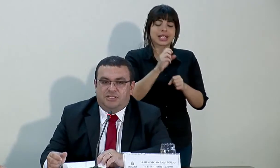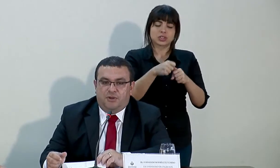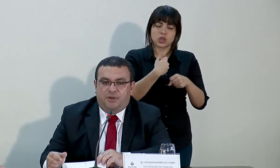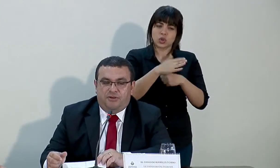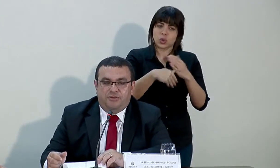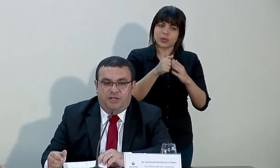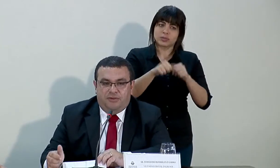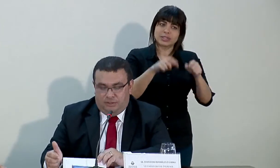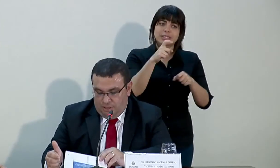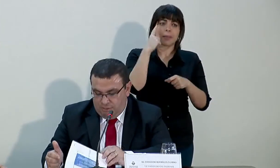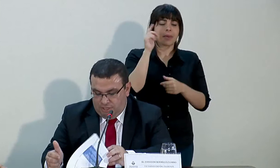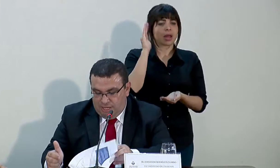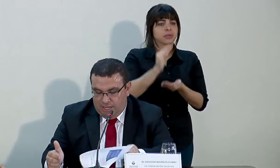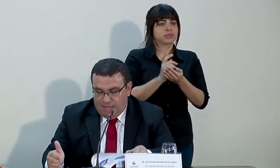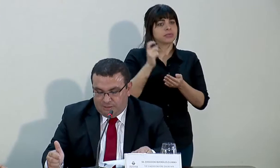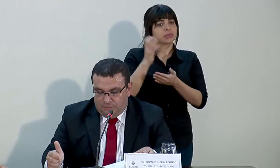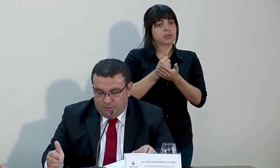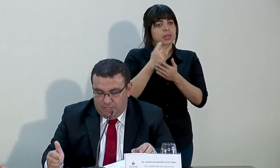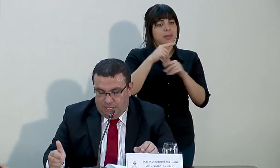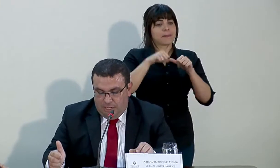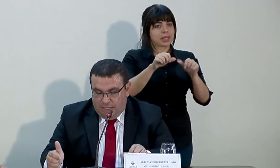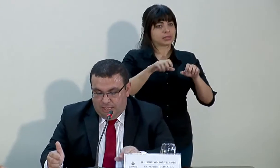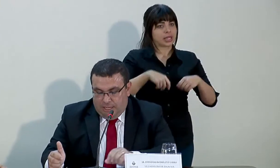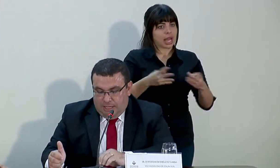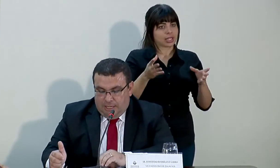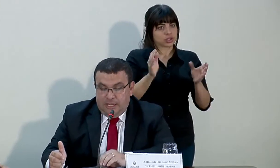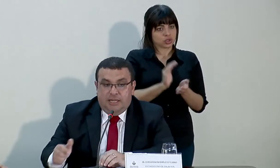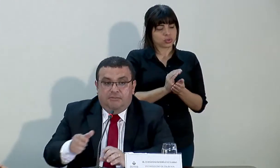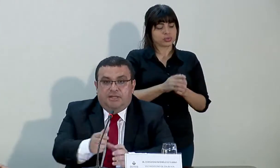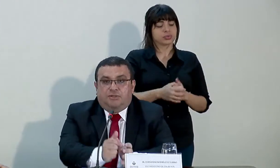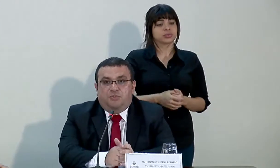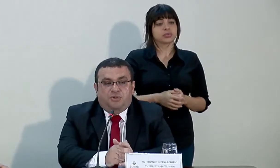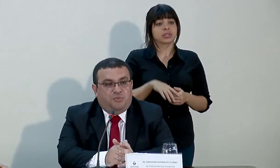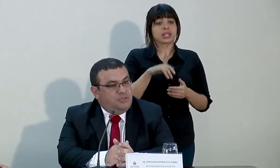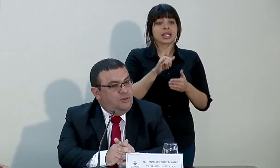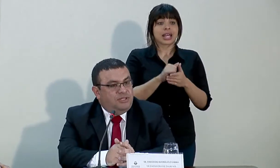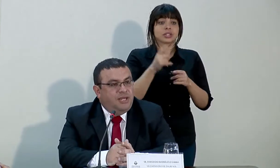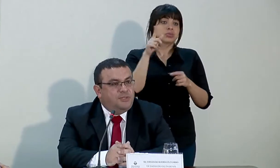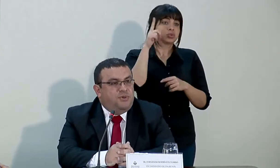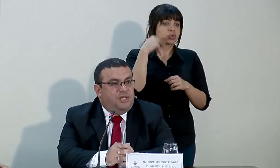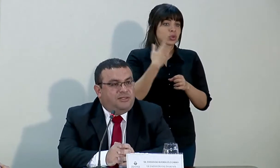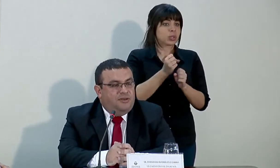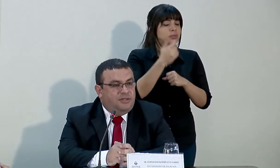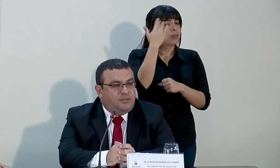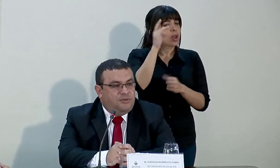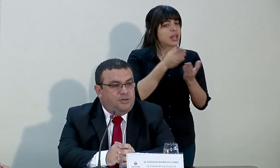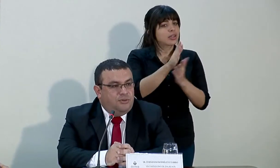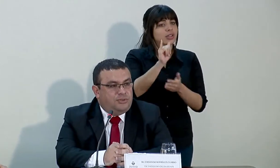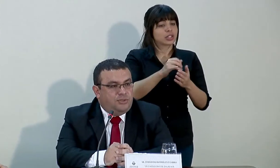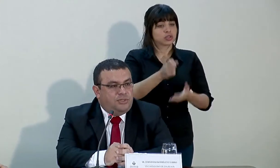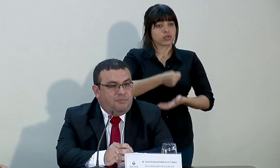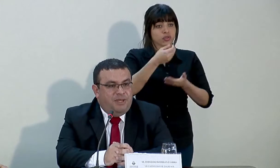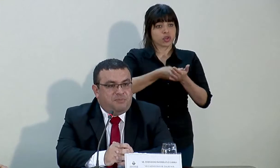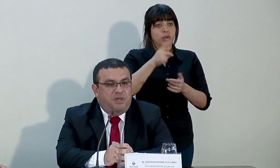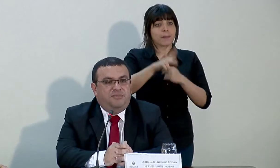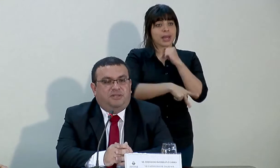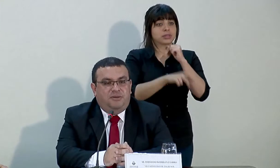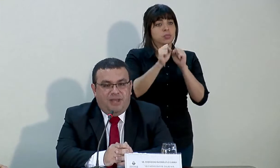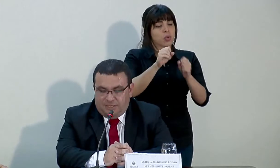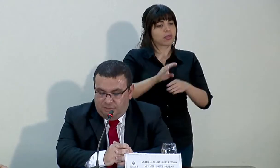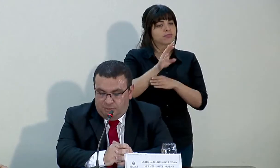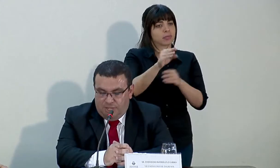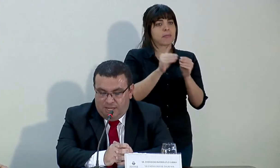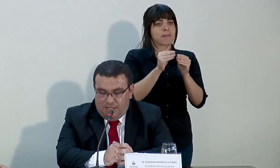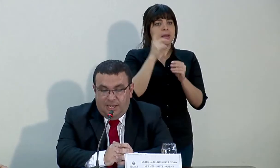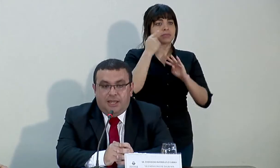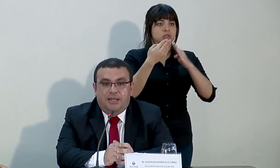esfuerzo necesario para reducir la evasión y contener el gasto. Y esto, por supuesto, lo hacemos porque a través de estos recursos el país puede invertir